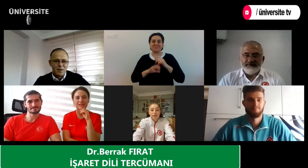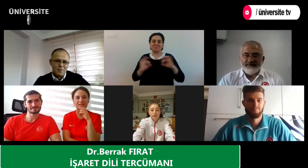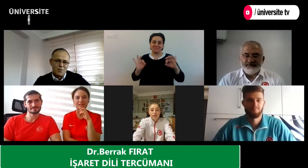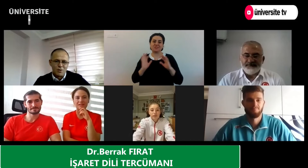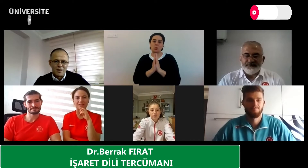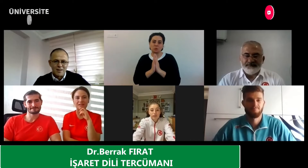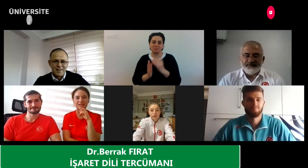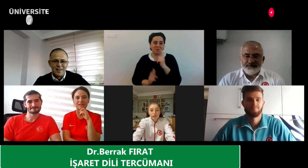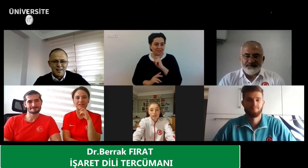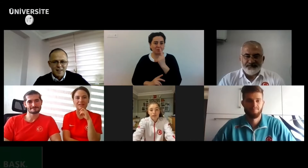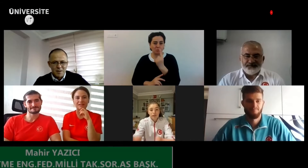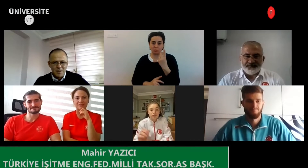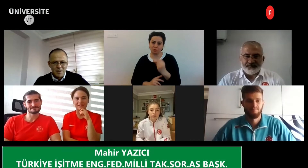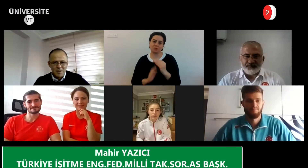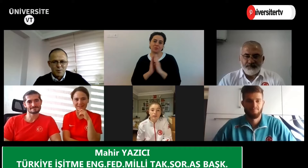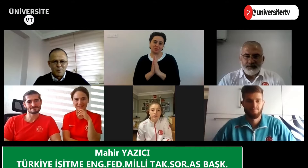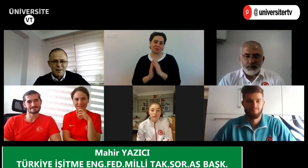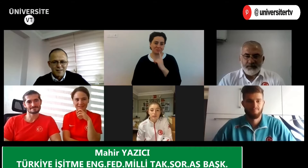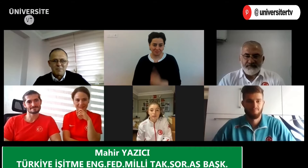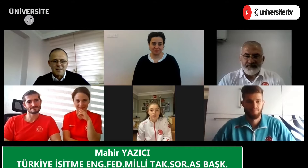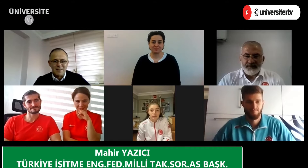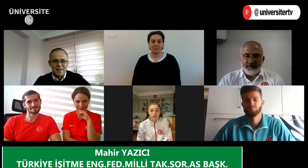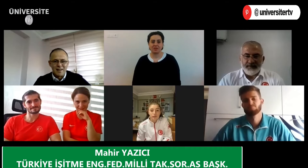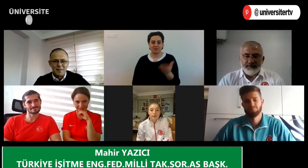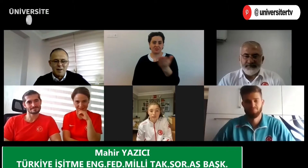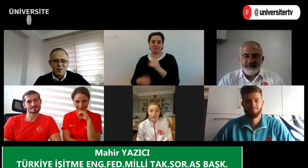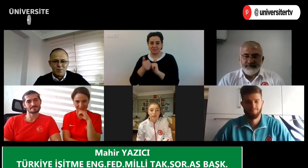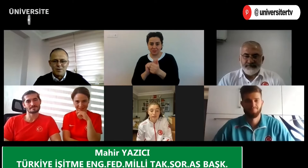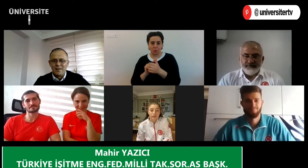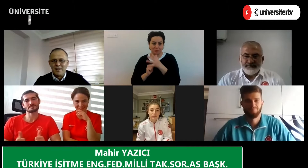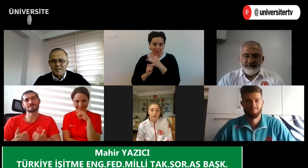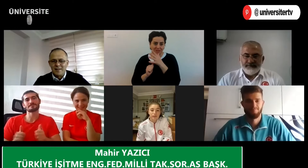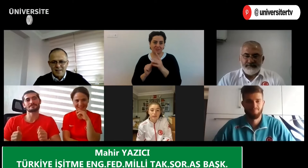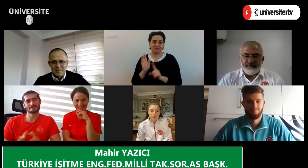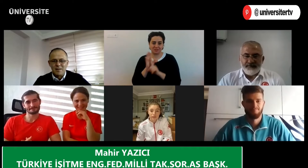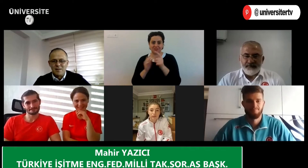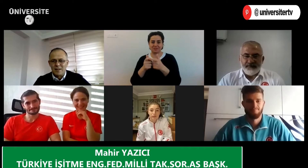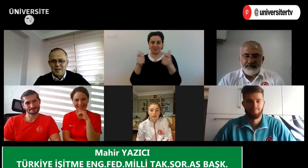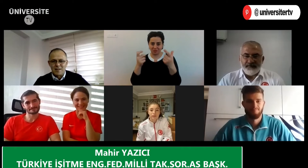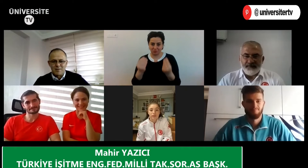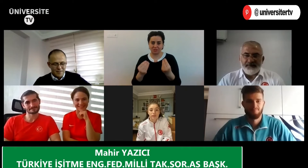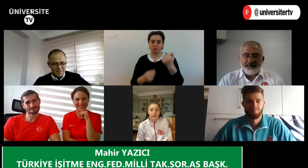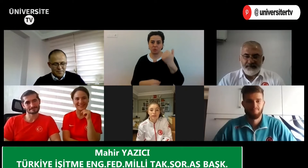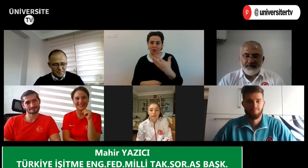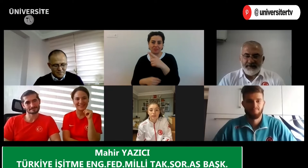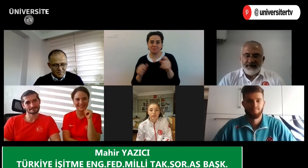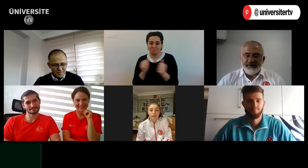sporcularımız da bu anlamda çok şanslı. Hem sporu bilen, hem sizlerle hemhal olmuş bir yöneticiniz